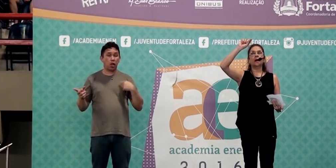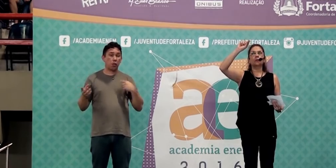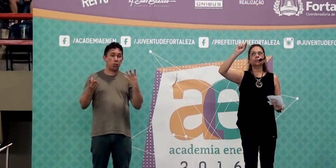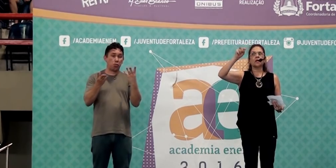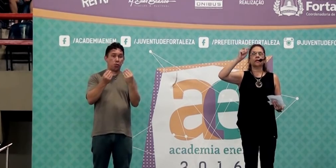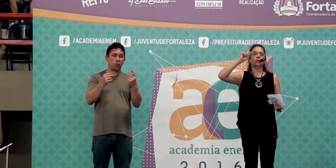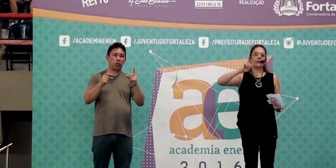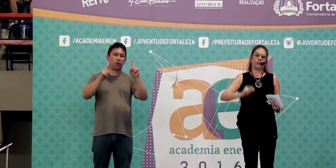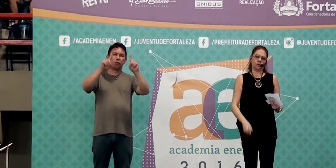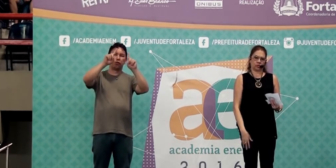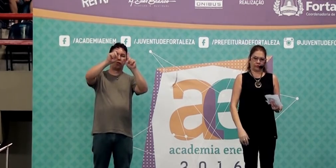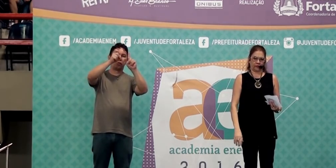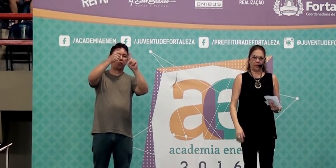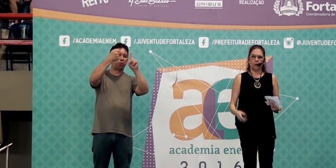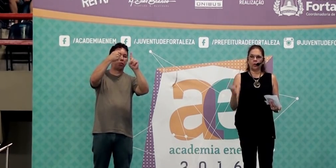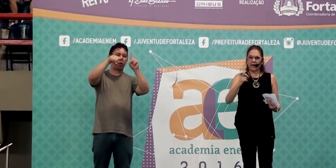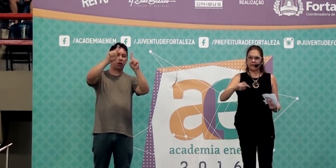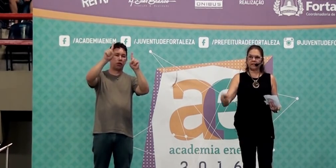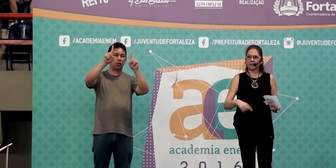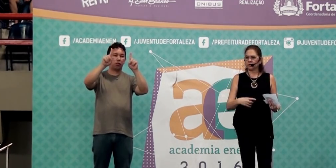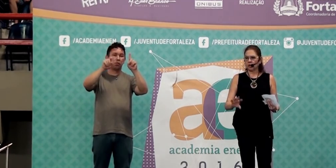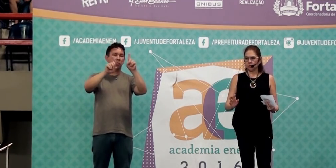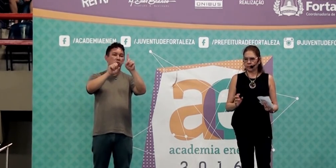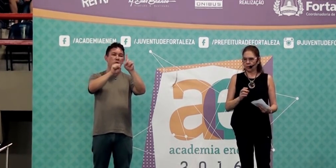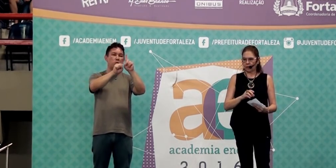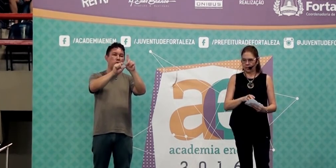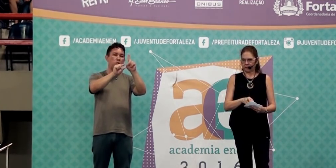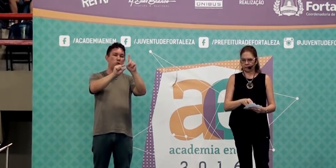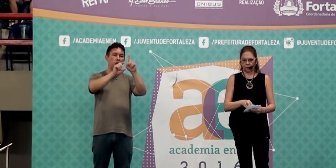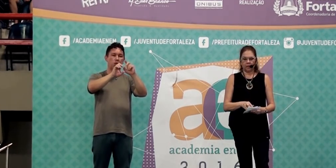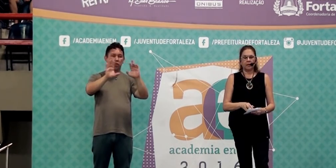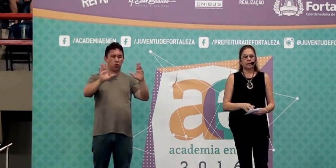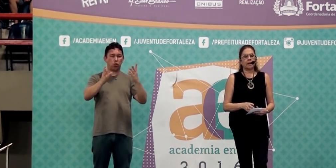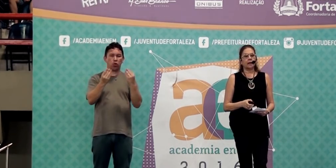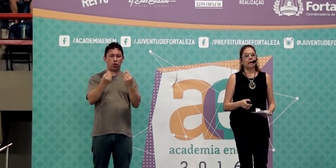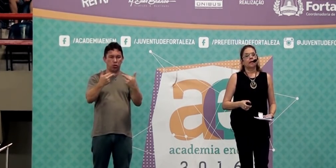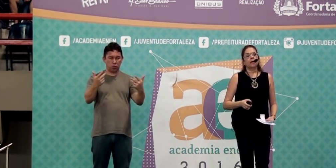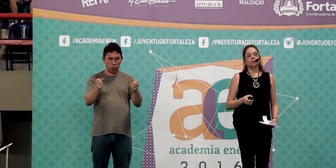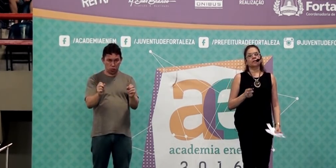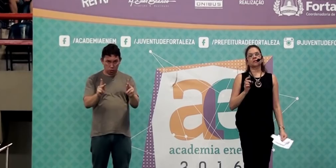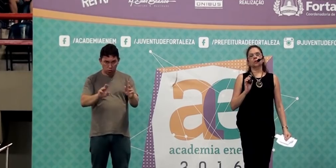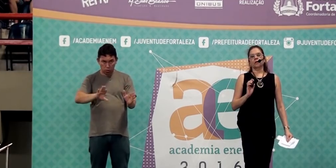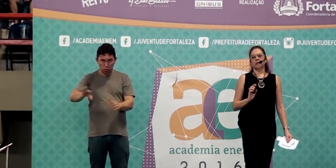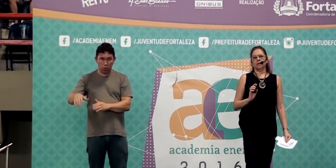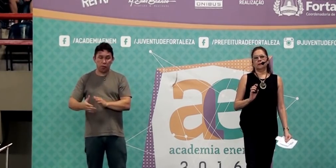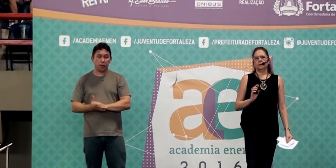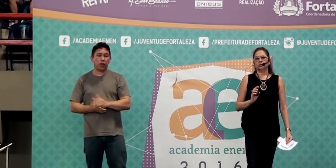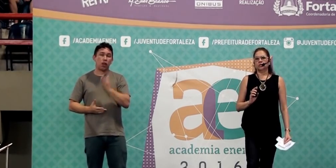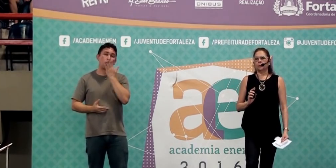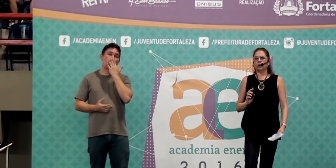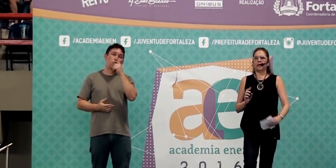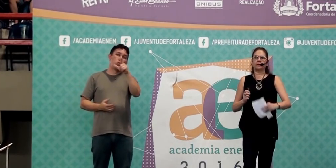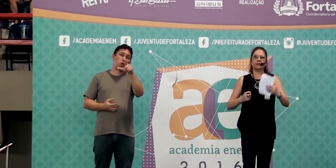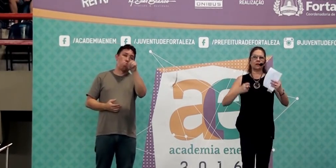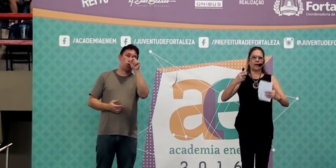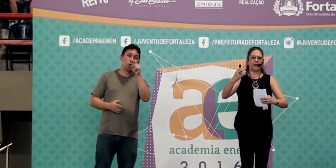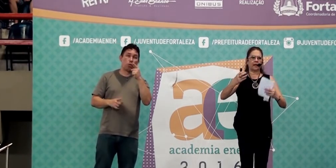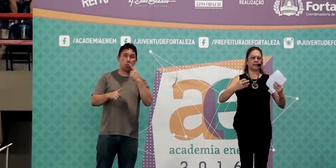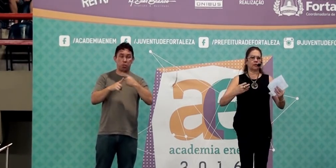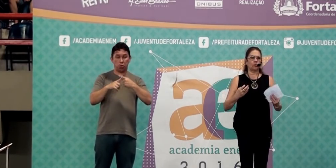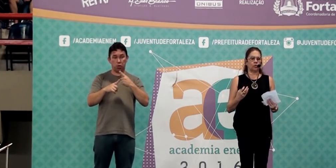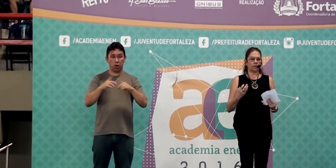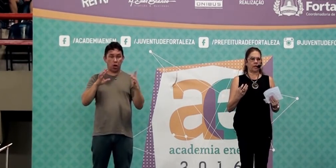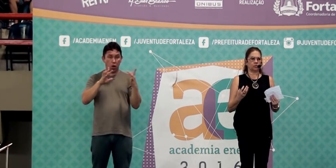plural não tem o apóstrofe. O S é só de plural mesmo, tá? Eu escolhi, porque tem